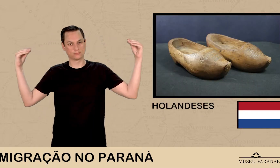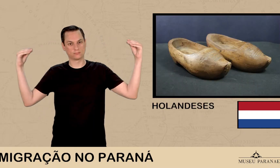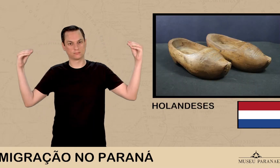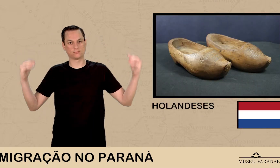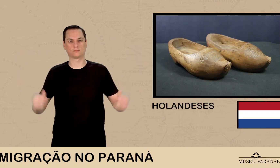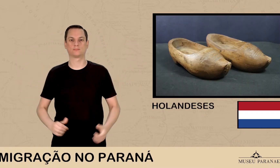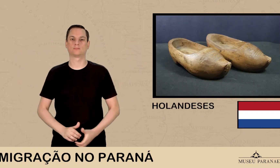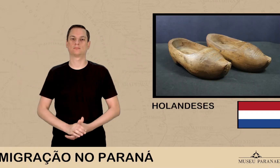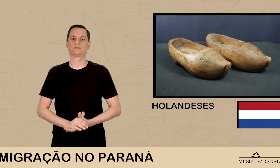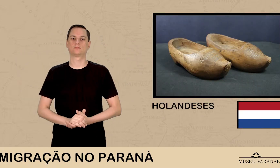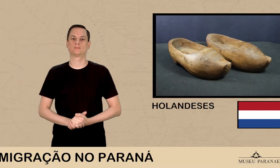holandeses,